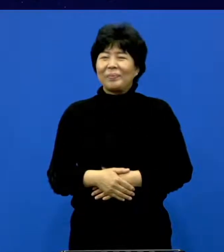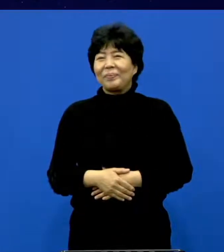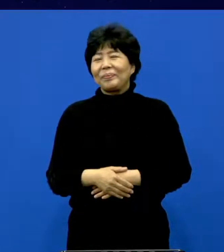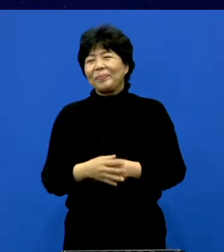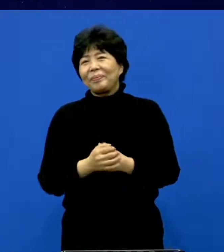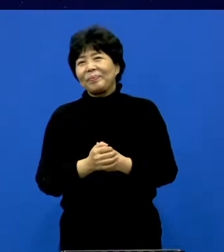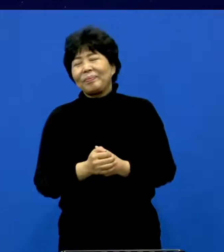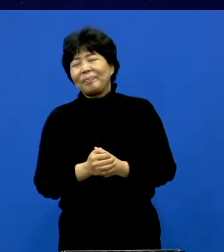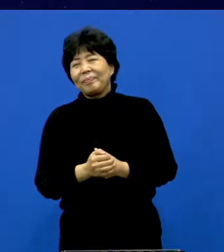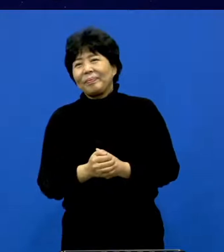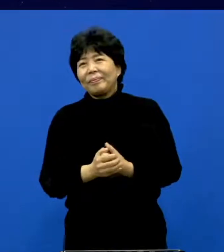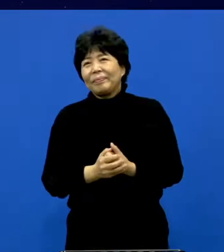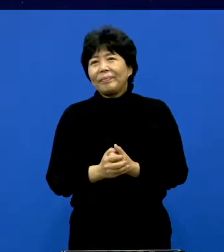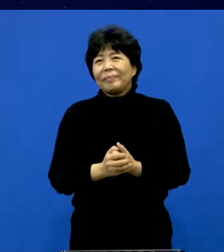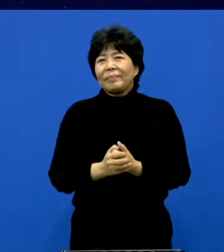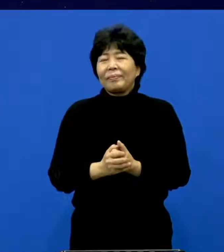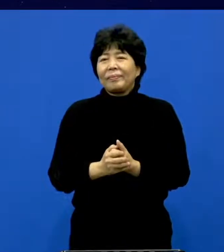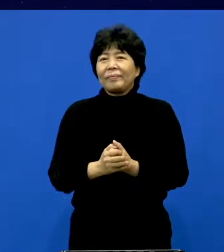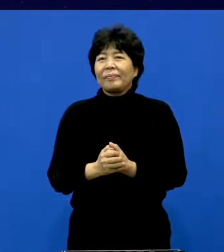거죠.